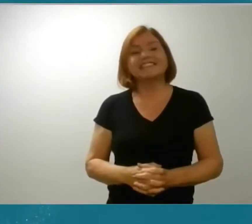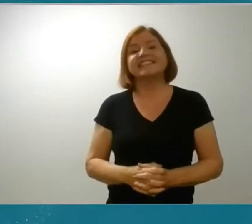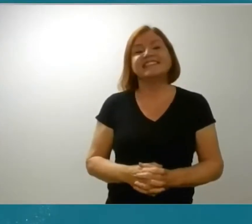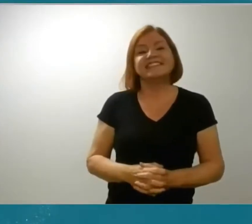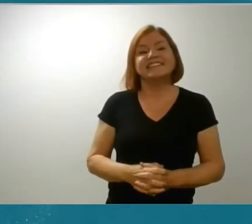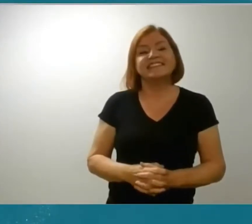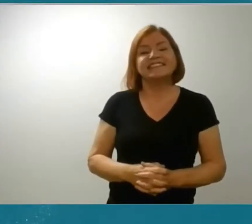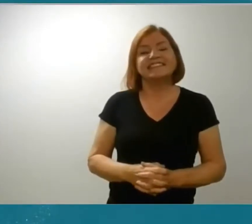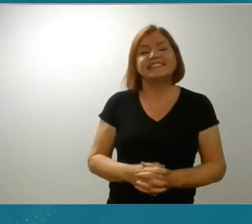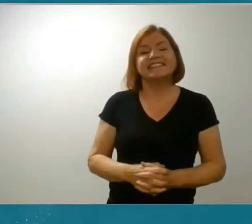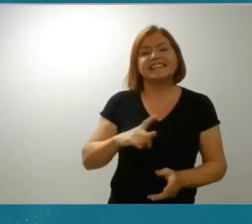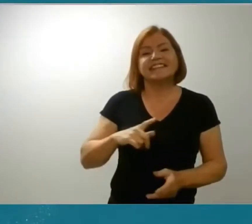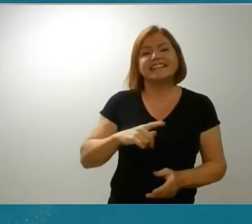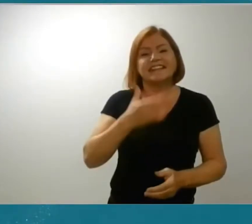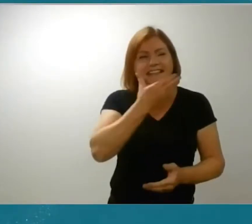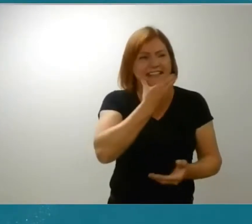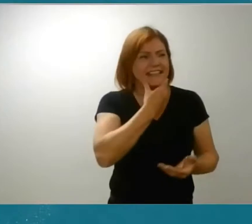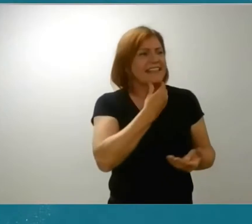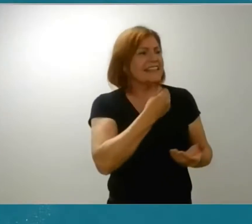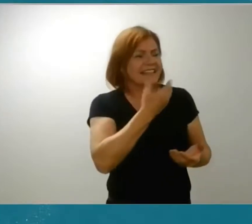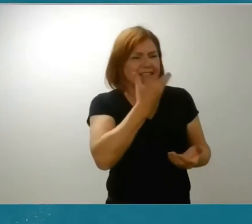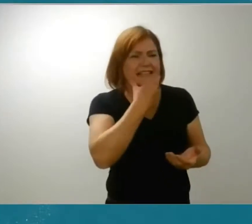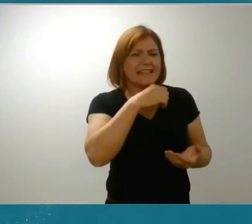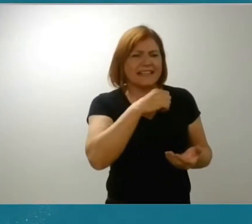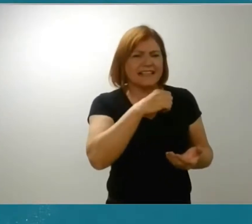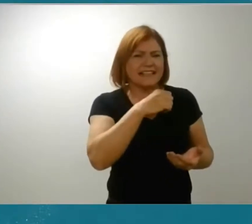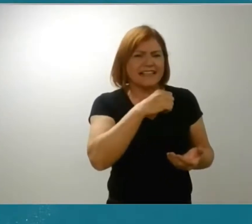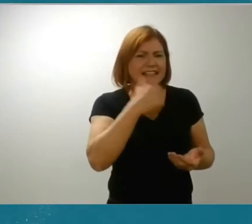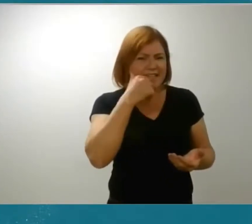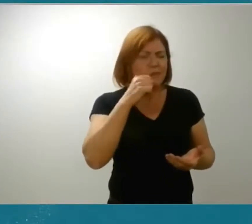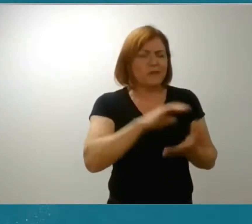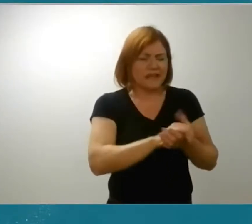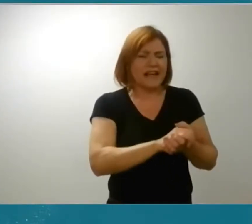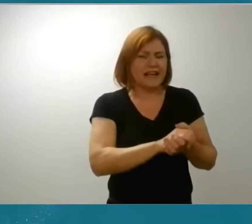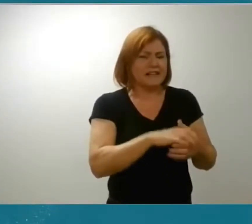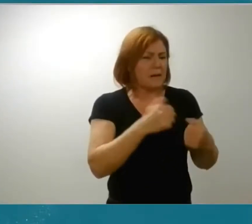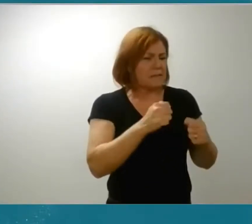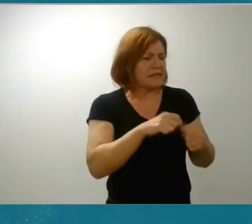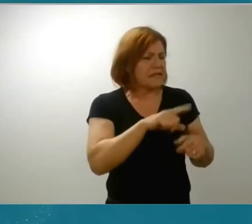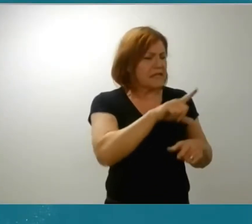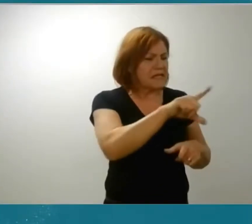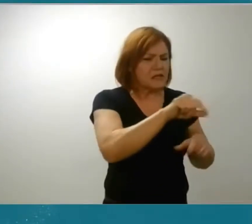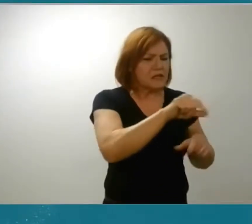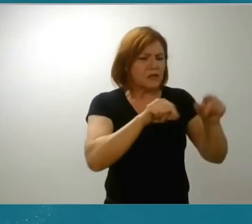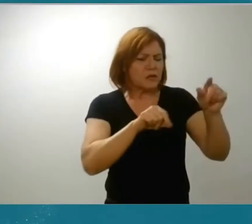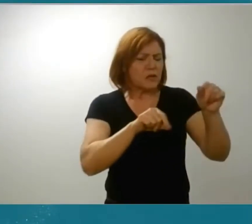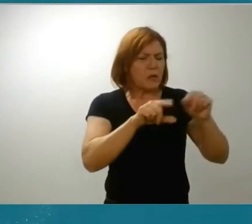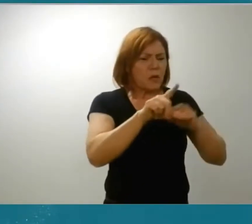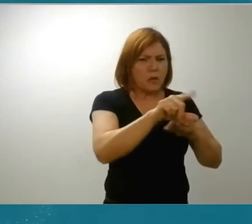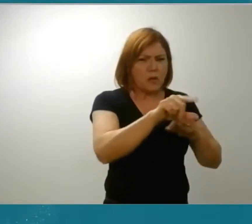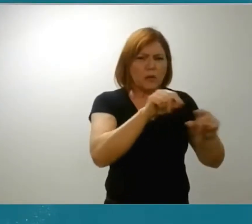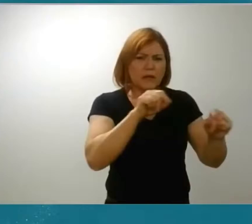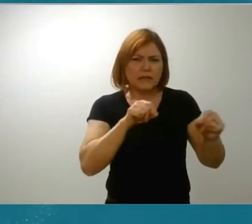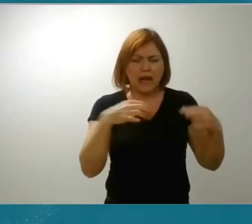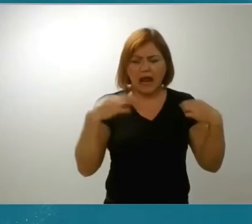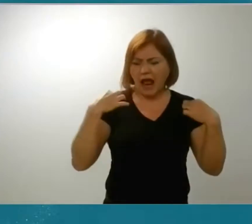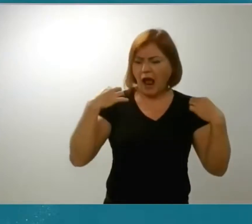roupa, não é isso, em cima da cama, certinha. Se ele não sabe pegar roupa, não sabe pegar camisa, não sabe pegar nem cueca, desculpe de falar.